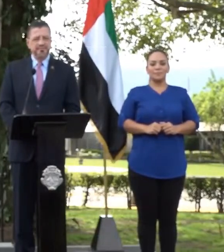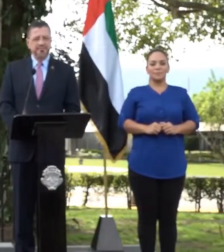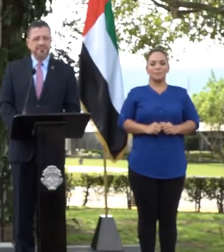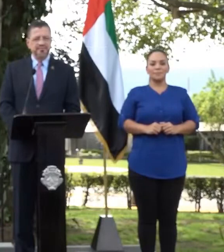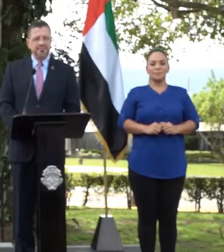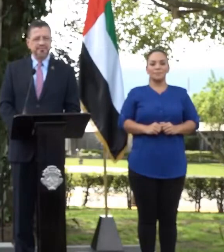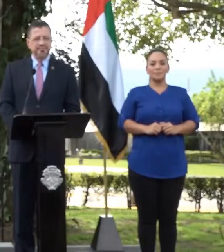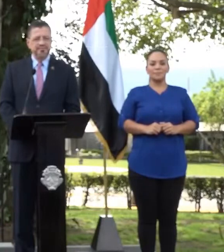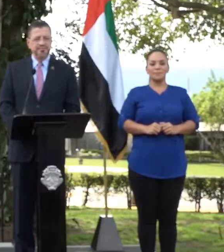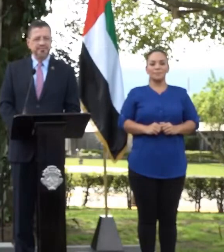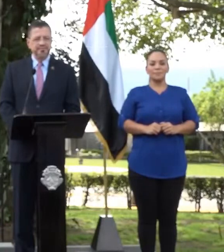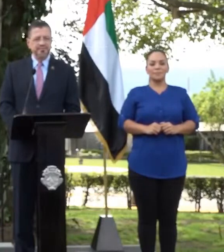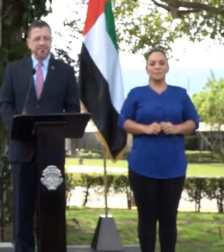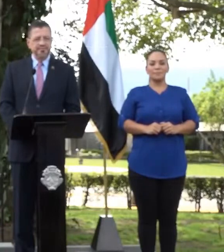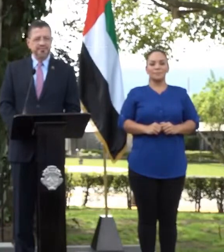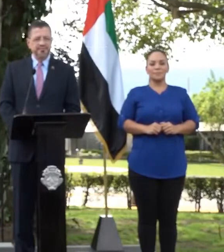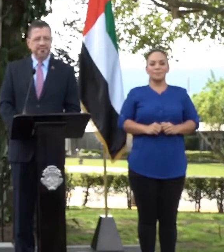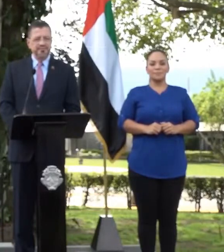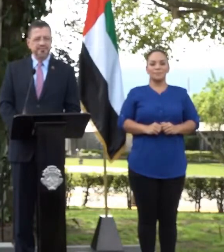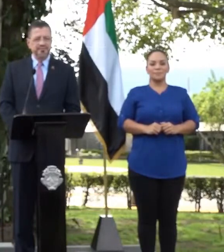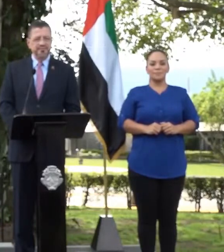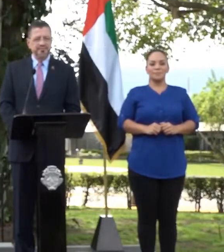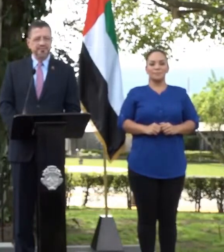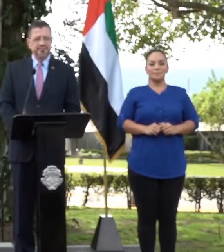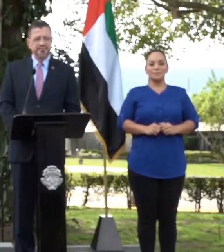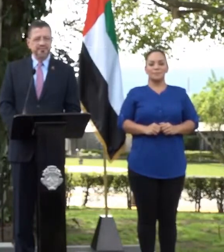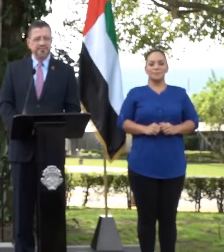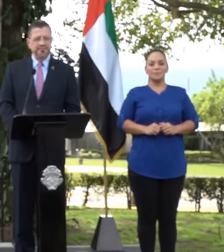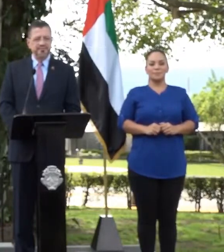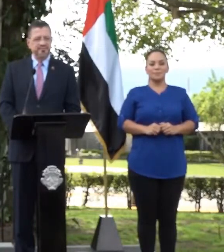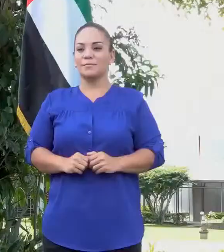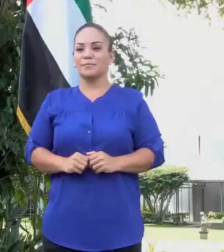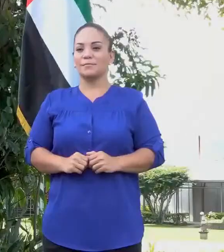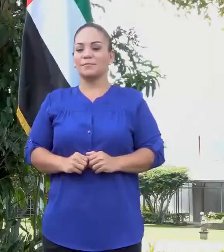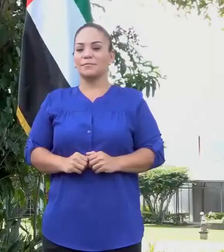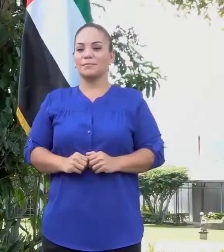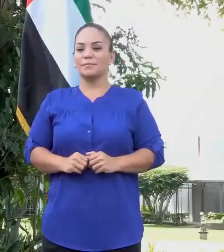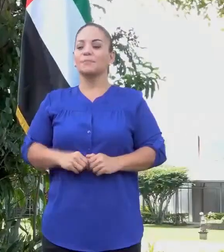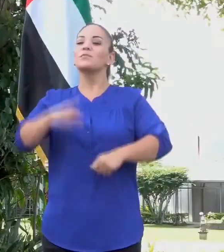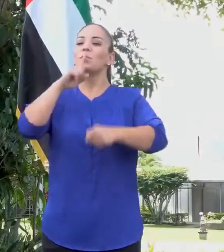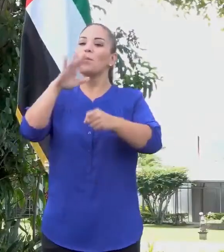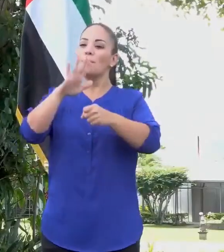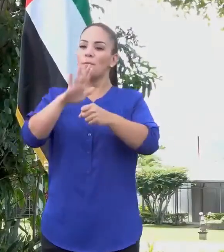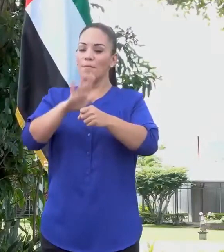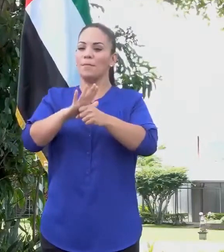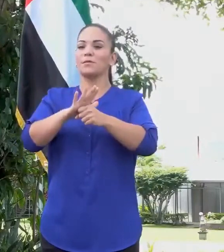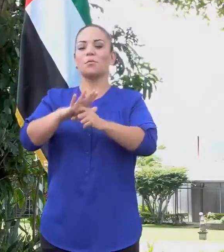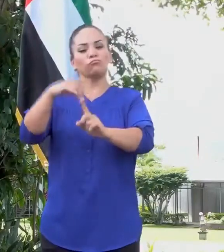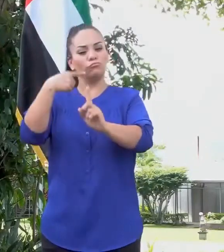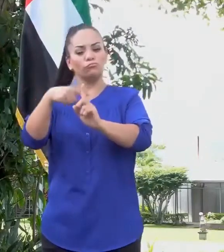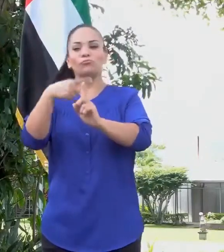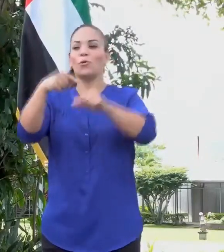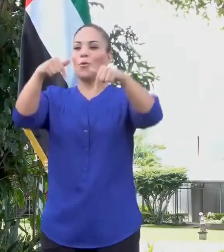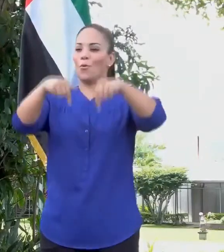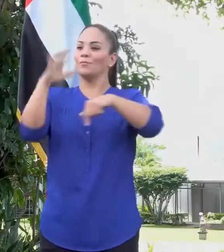today will make sure that we do invest in Costa Rica. El compromiso muy optimista que